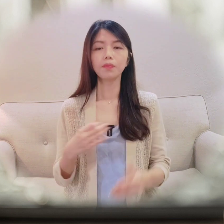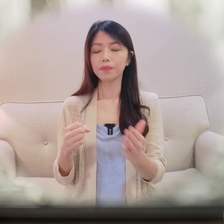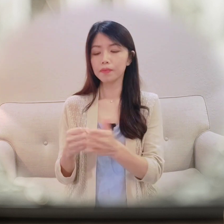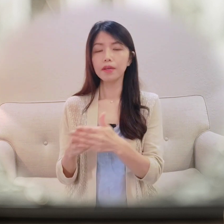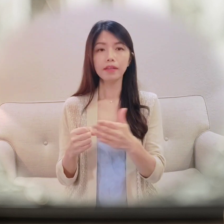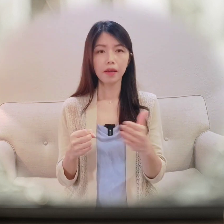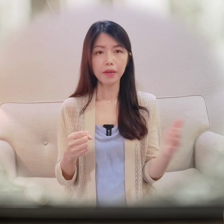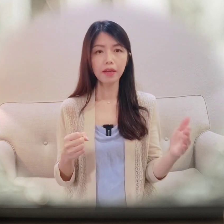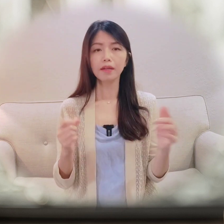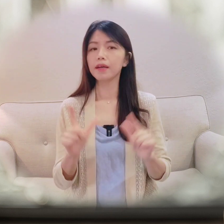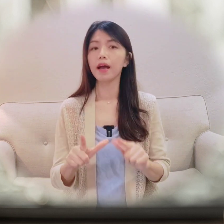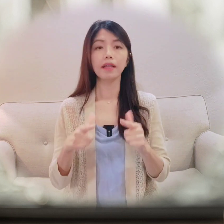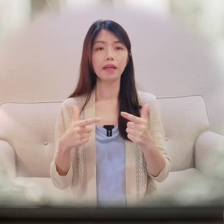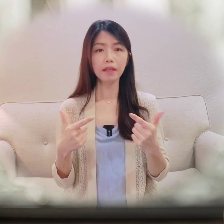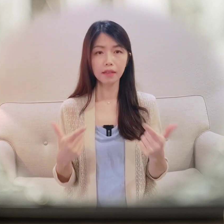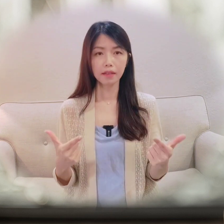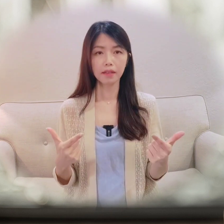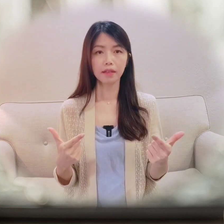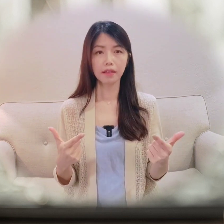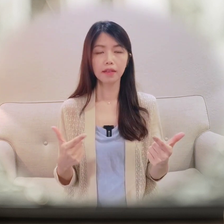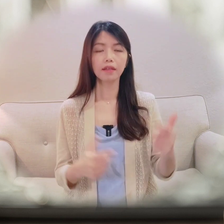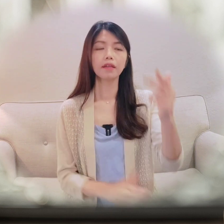나로 인함이 아닌